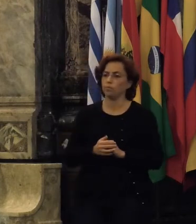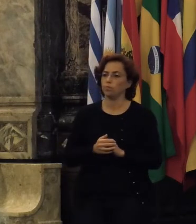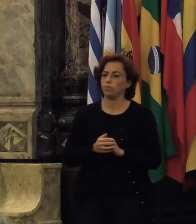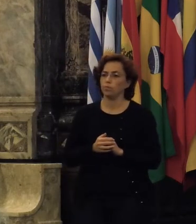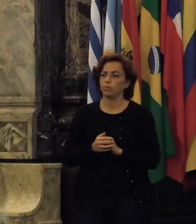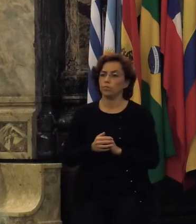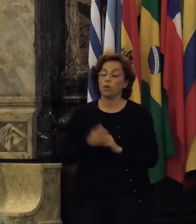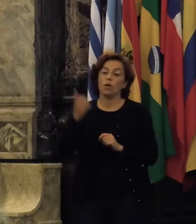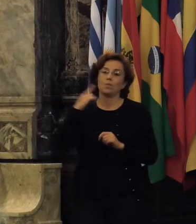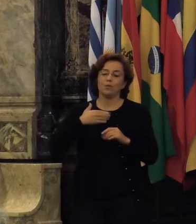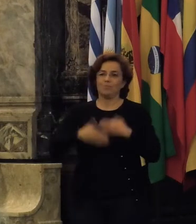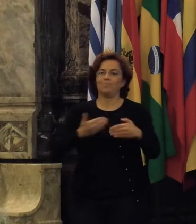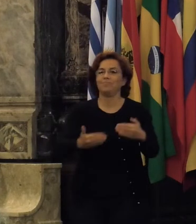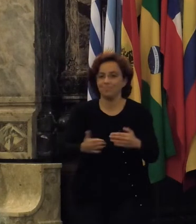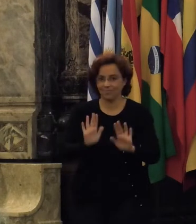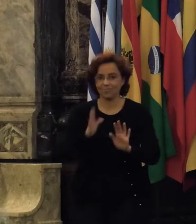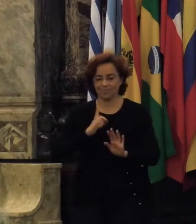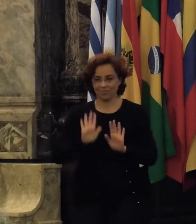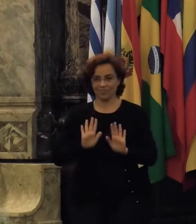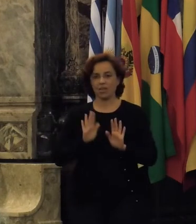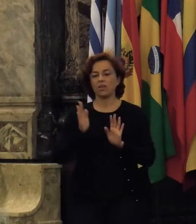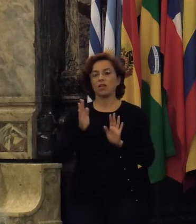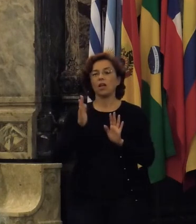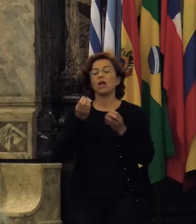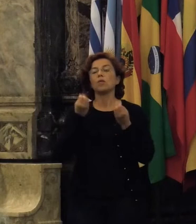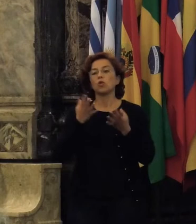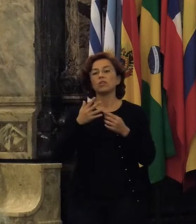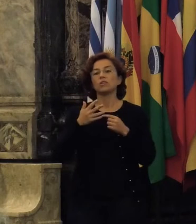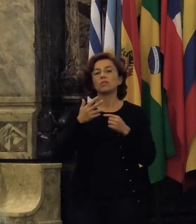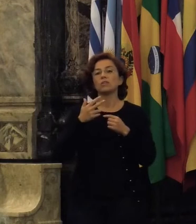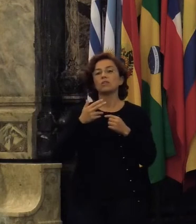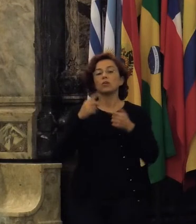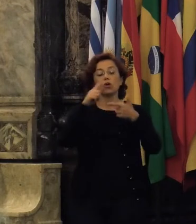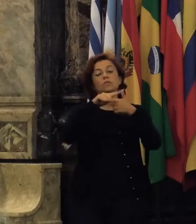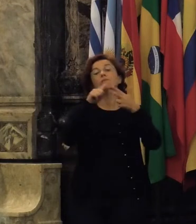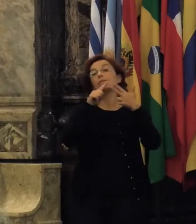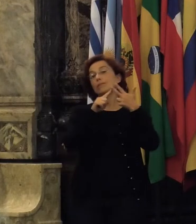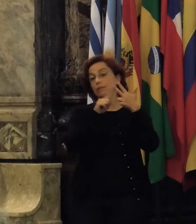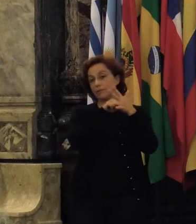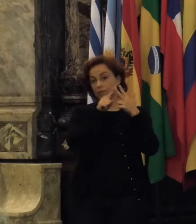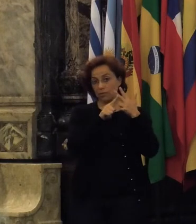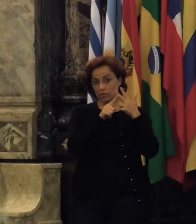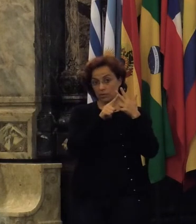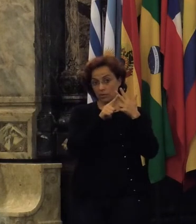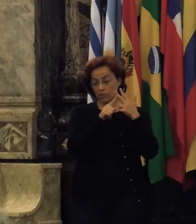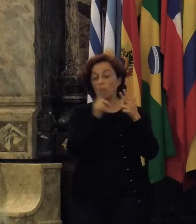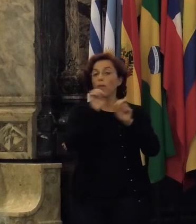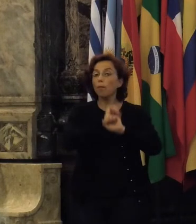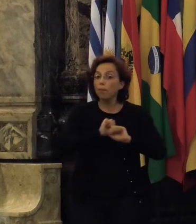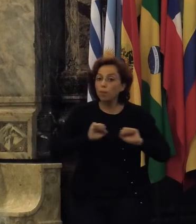Pero bueno, me anticipé. Porque son tres puntos que podemos